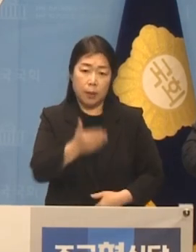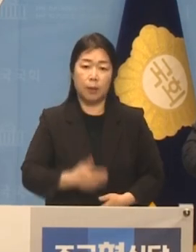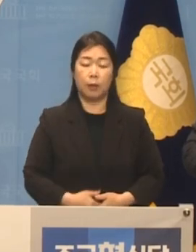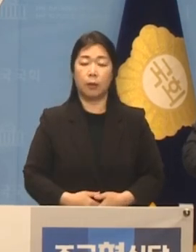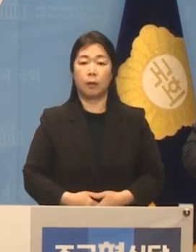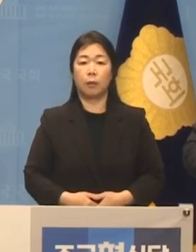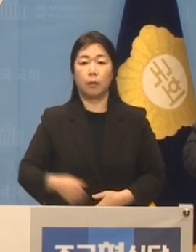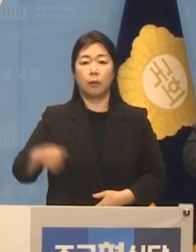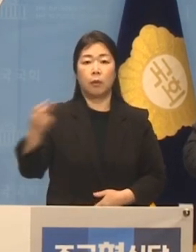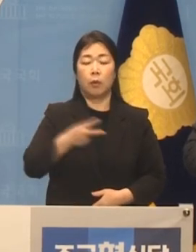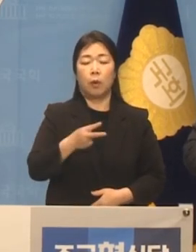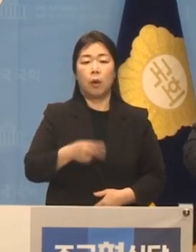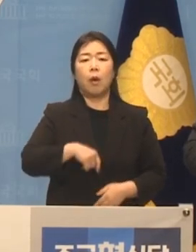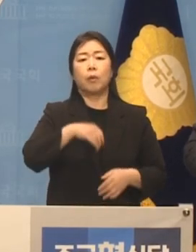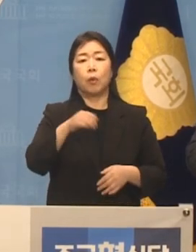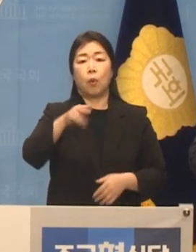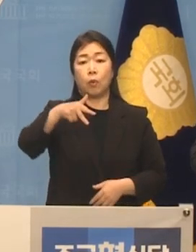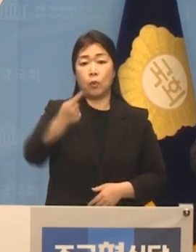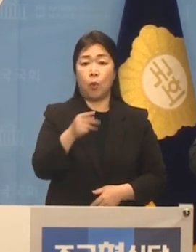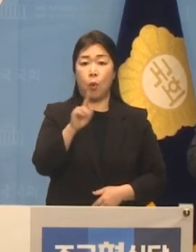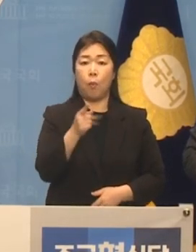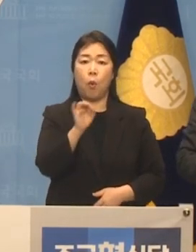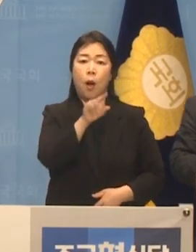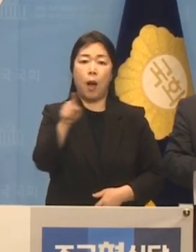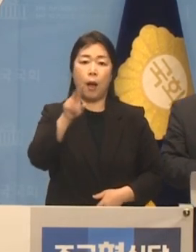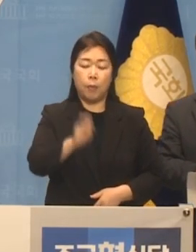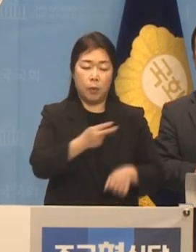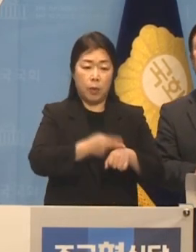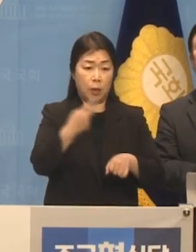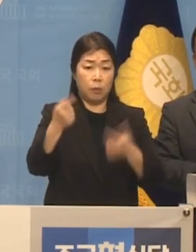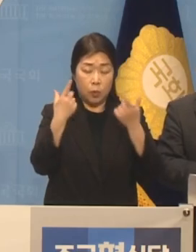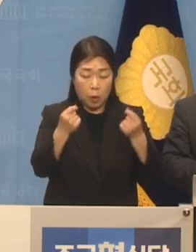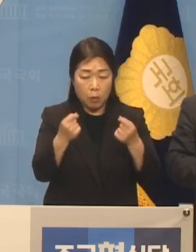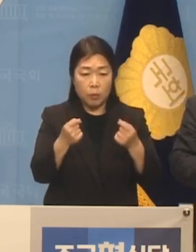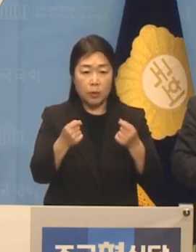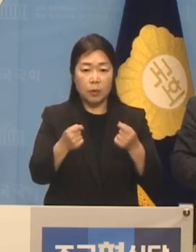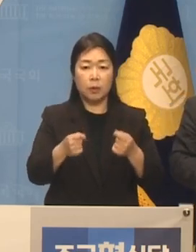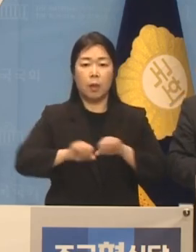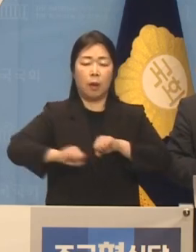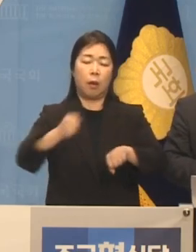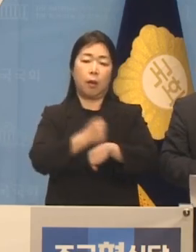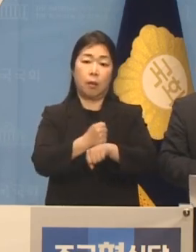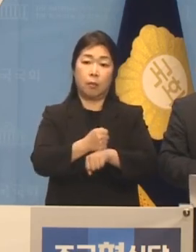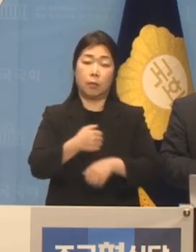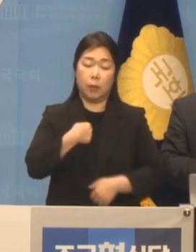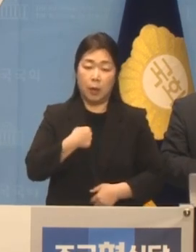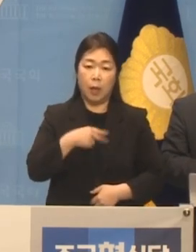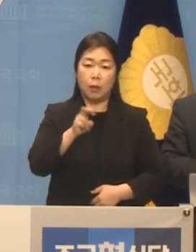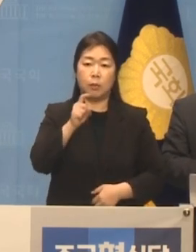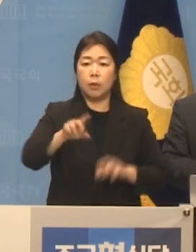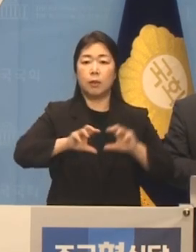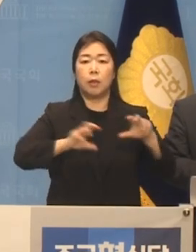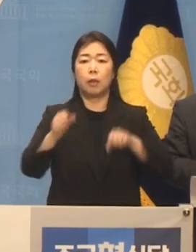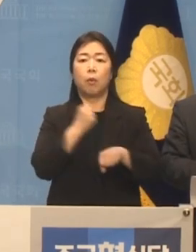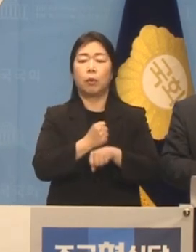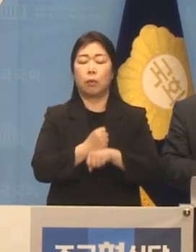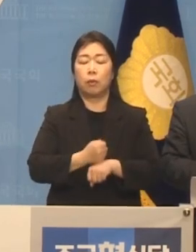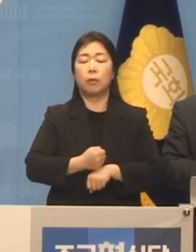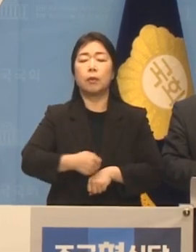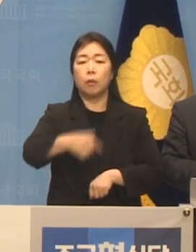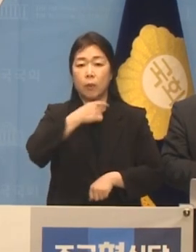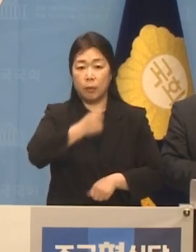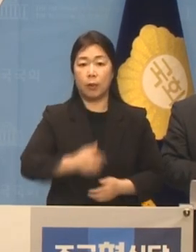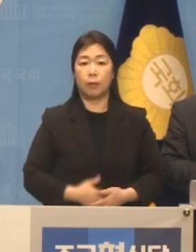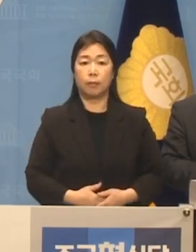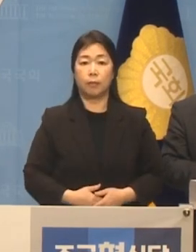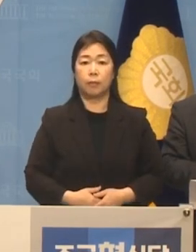제2의 조봉암이 나타나야 되지 않겠습니까? 제가 21세기 조봉암이 되겠습니다. 제2의